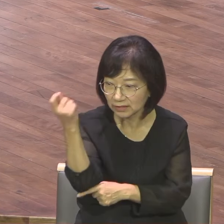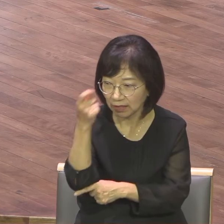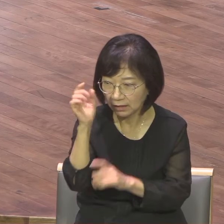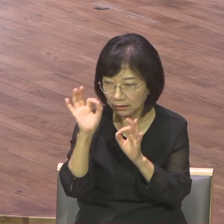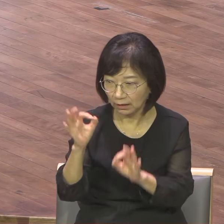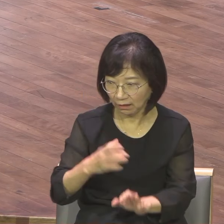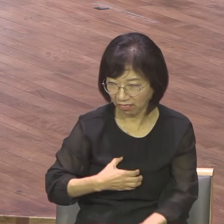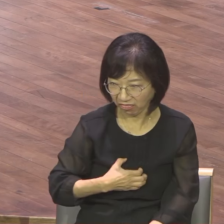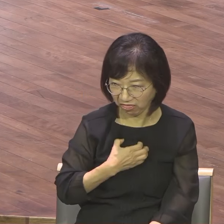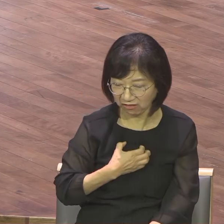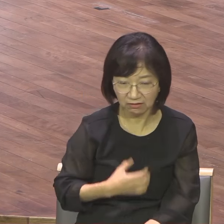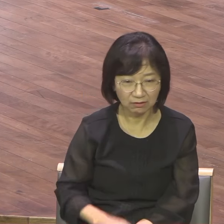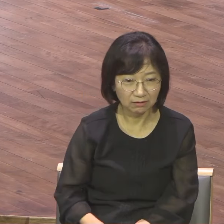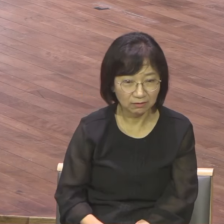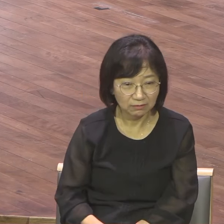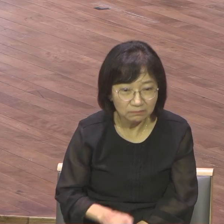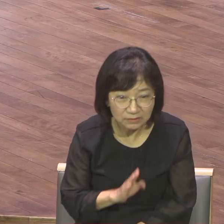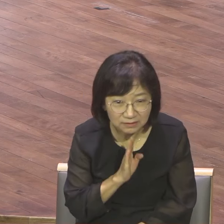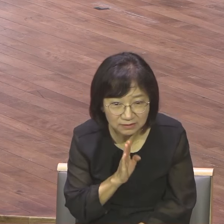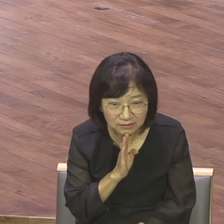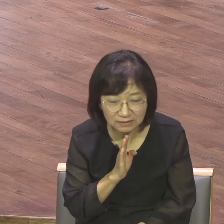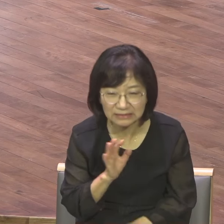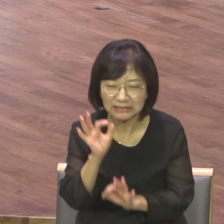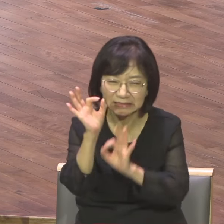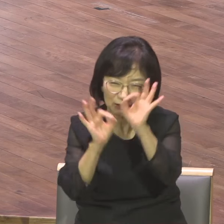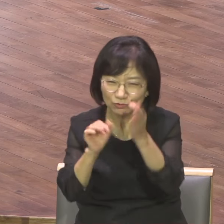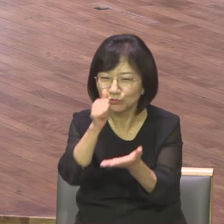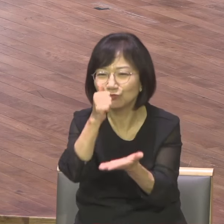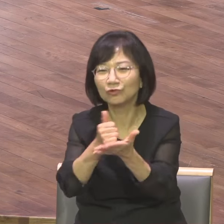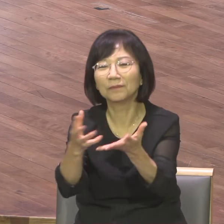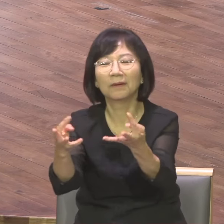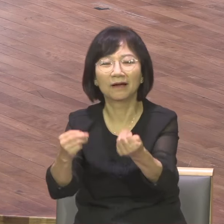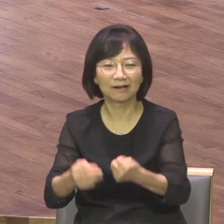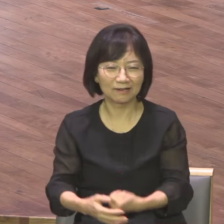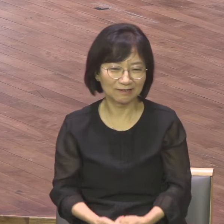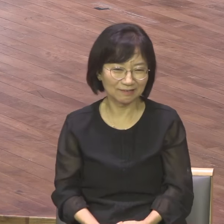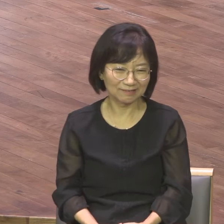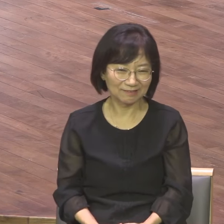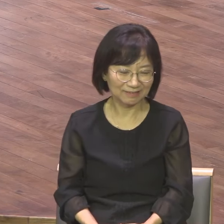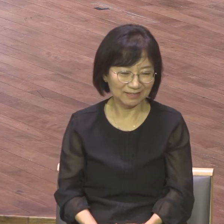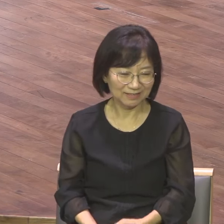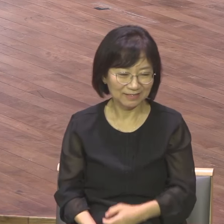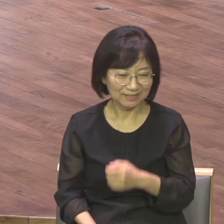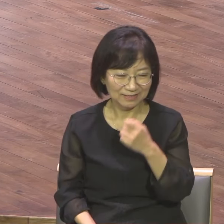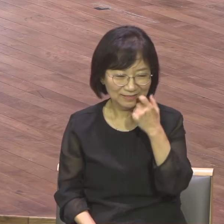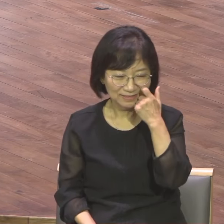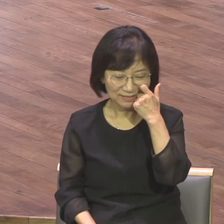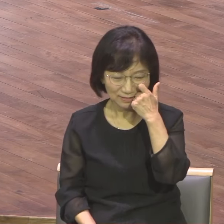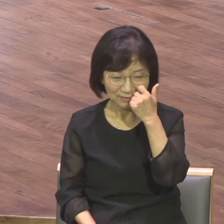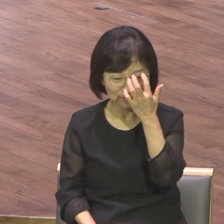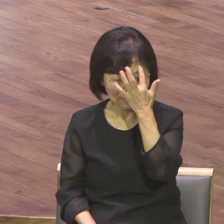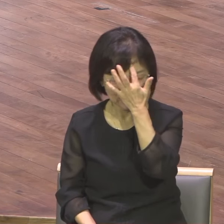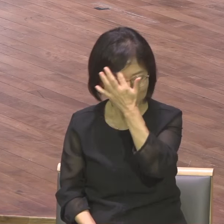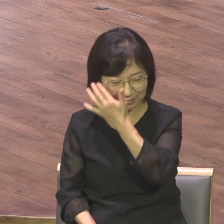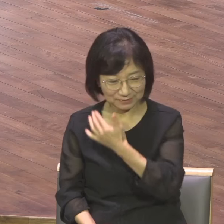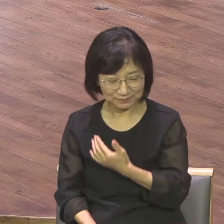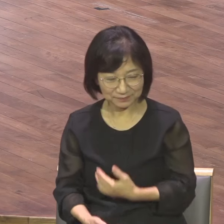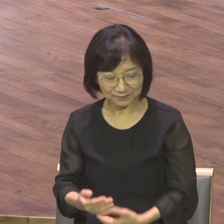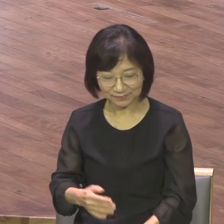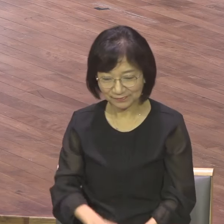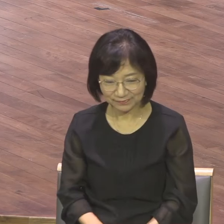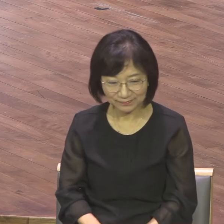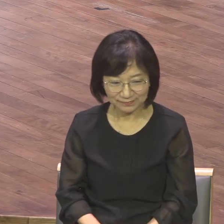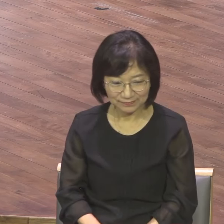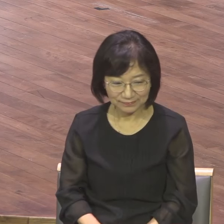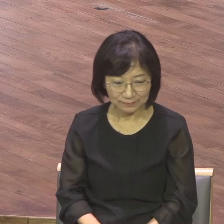내가 하나님을 얼마나 찾냐? 하루에도 하나님 얼마나 대화하나? 하나님을 얼마나 의지하냐? 하나님을